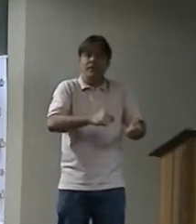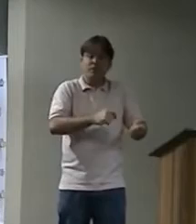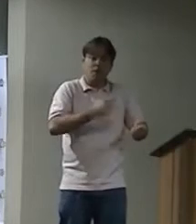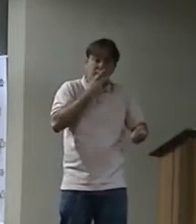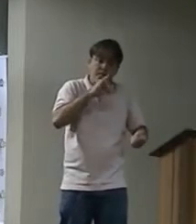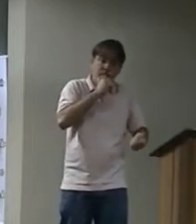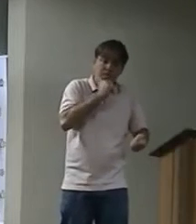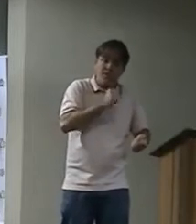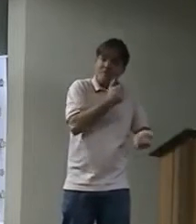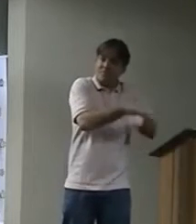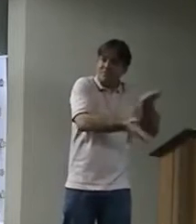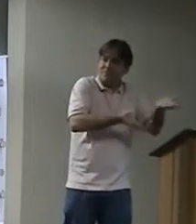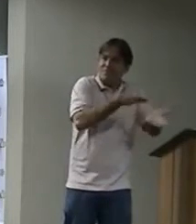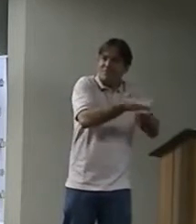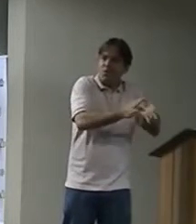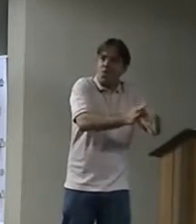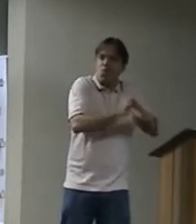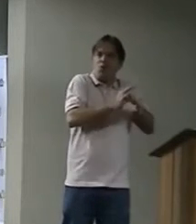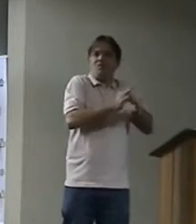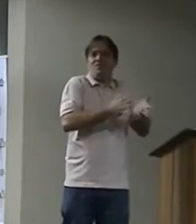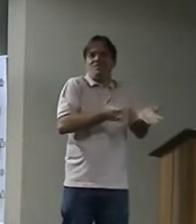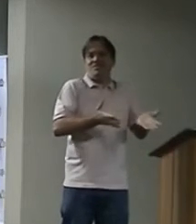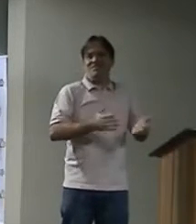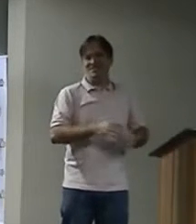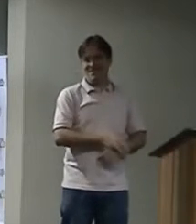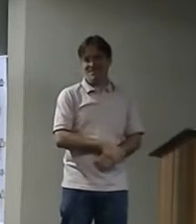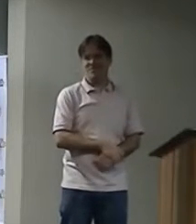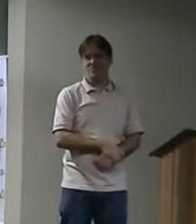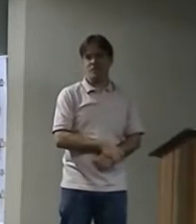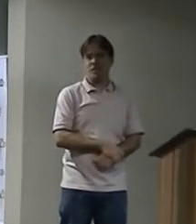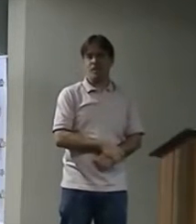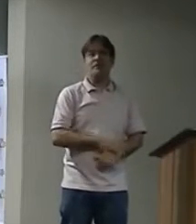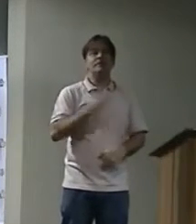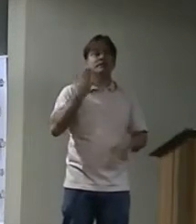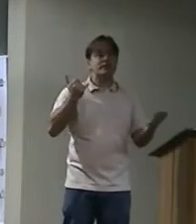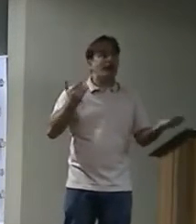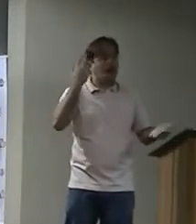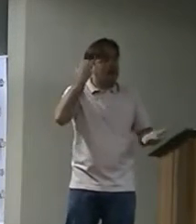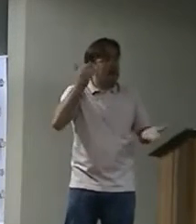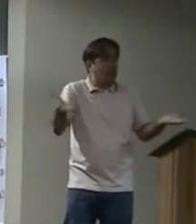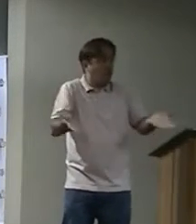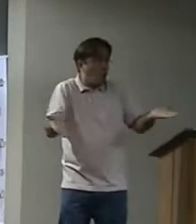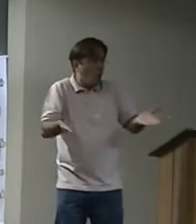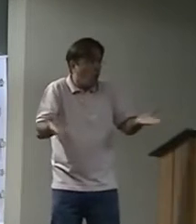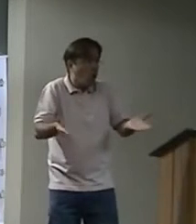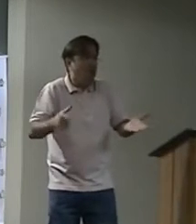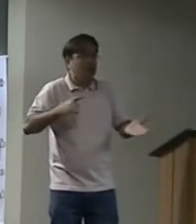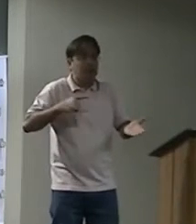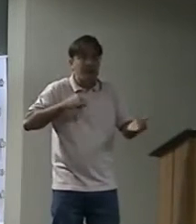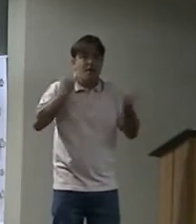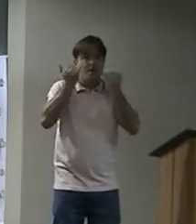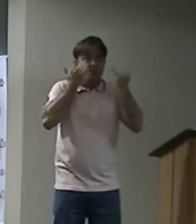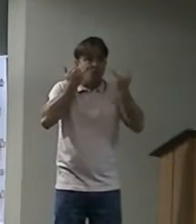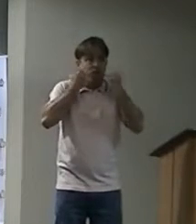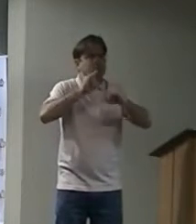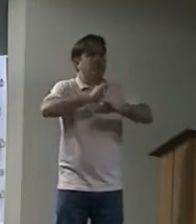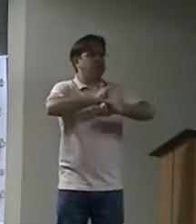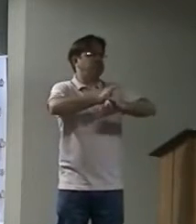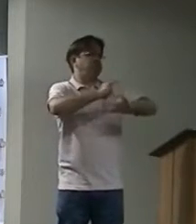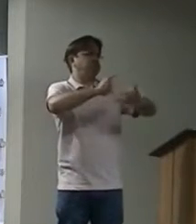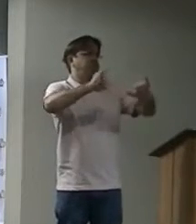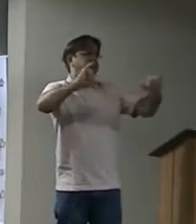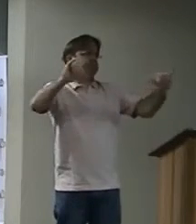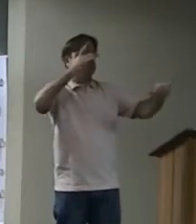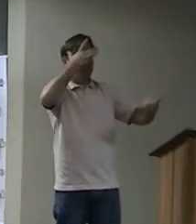mudado consideravelmente porque o acesso, né, a essas informações tem se ampliado. Mas, antigamente, era muito difícil. Você